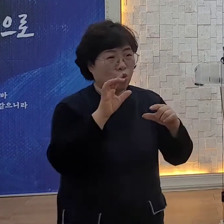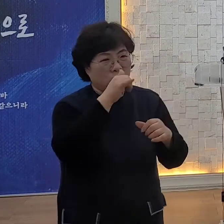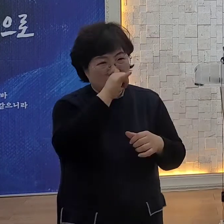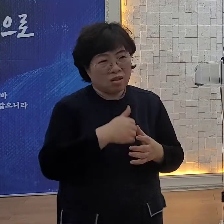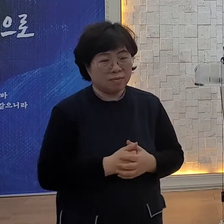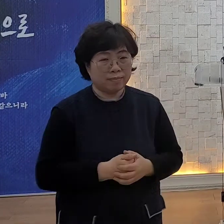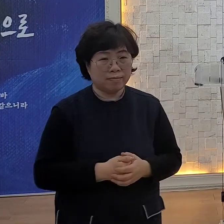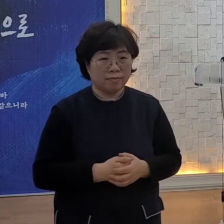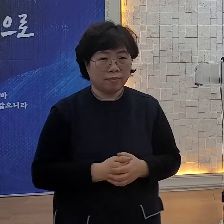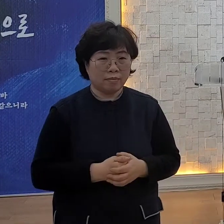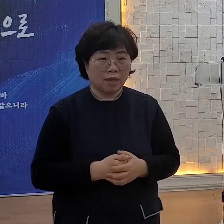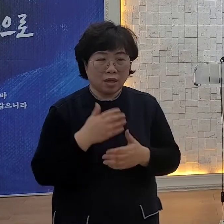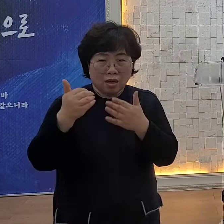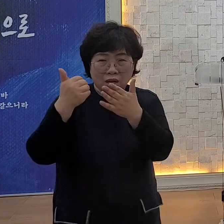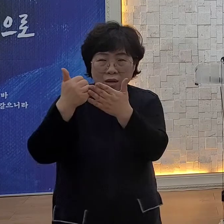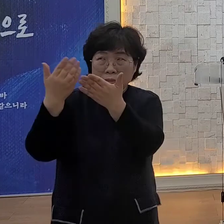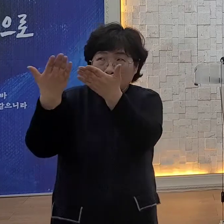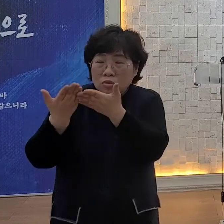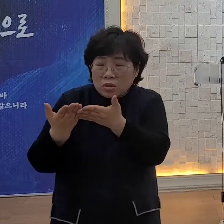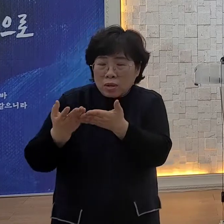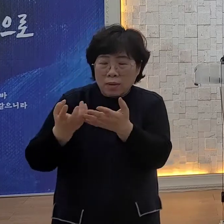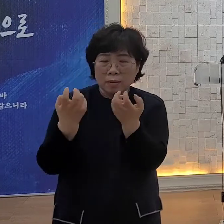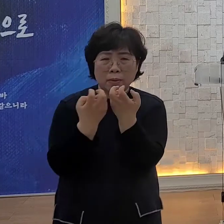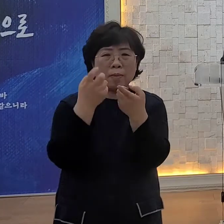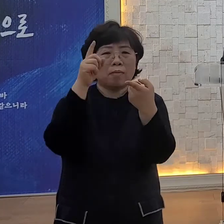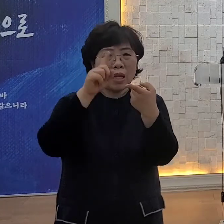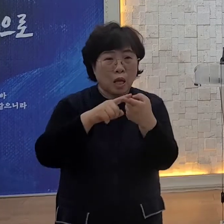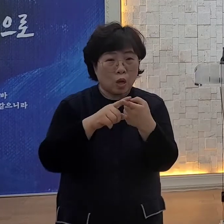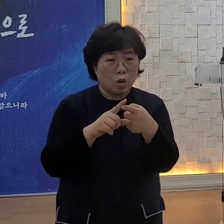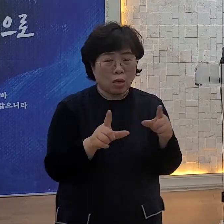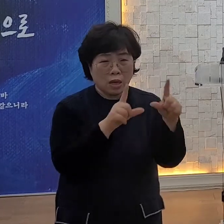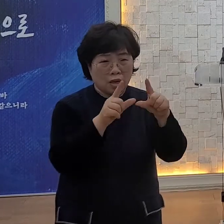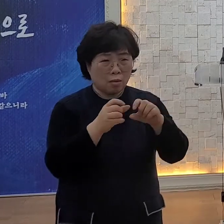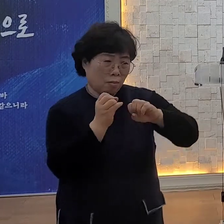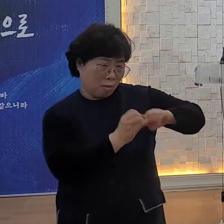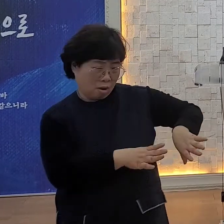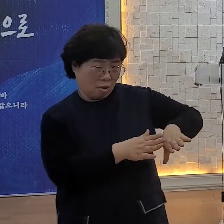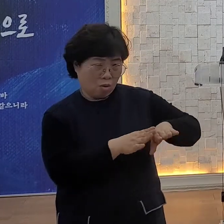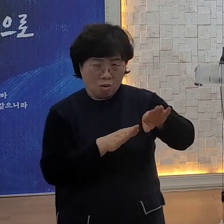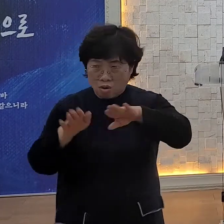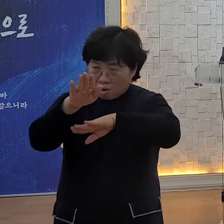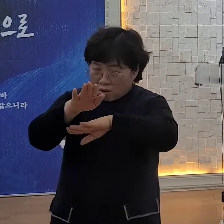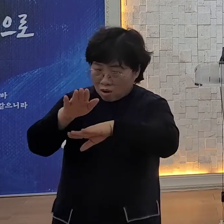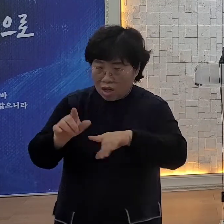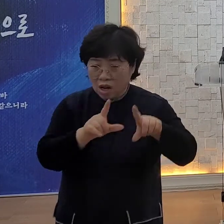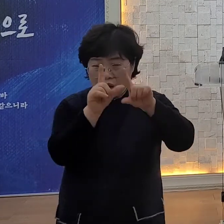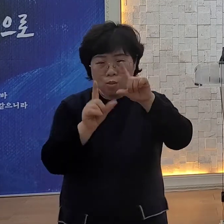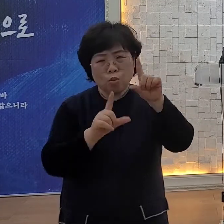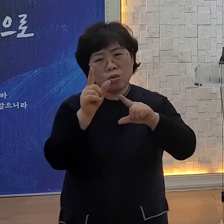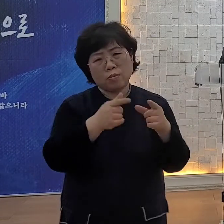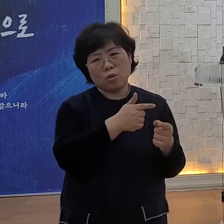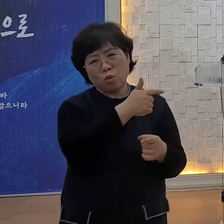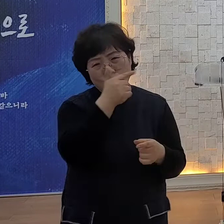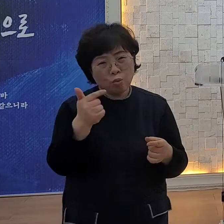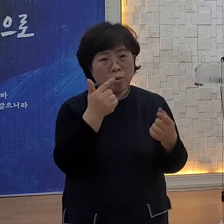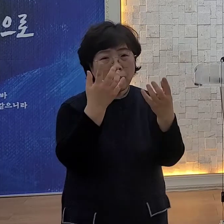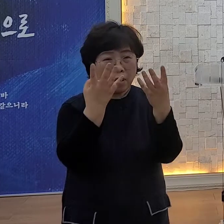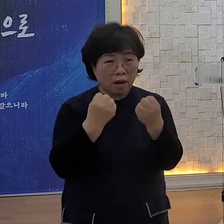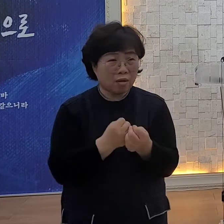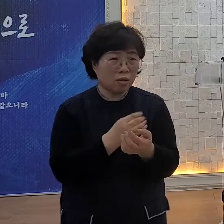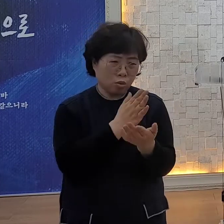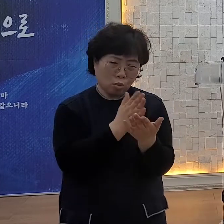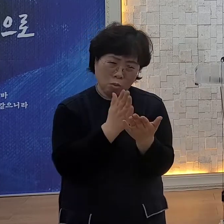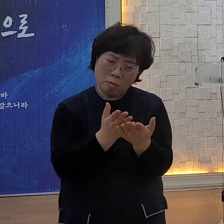순리를 저버리고 영리로 이렇게 나아가는 이런 일들이 정말 한두 가지가 아니란 말이죠. 얼마나 말이죠. 그래서